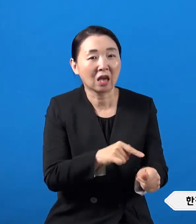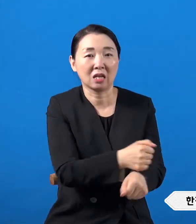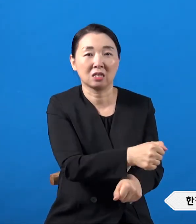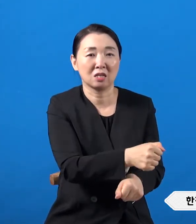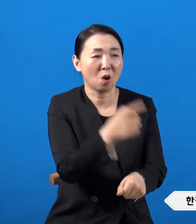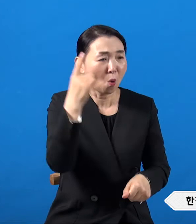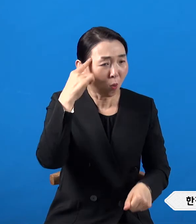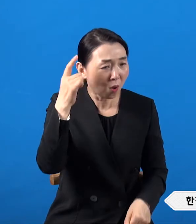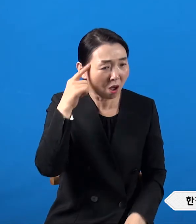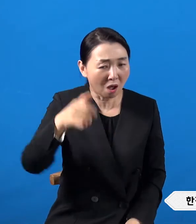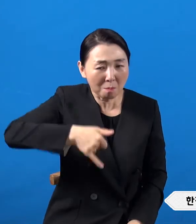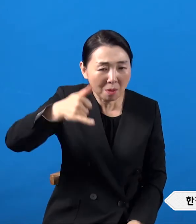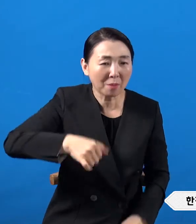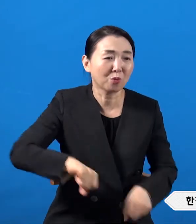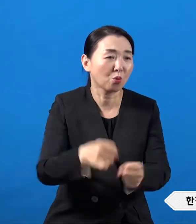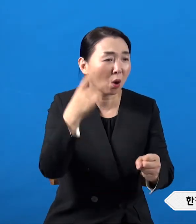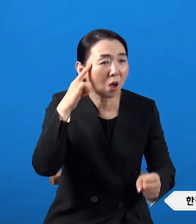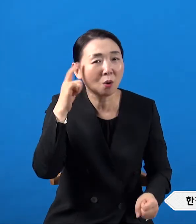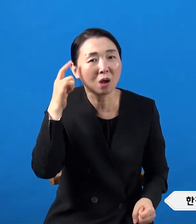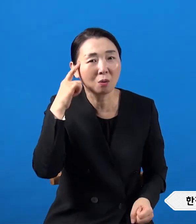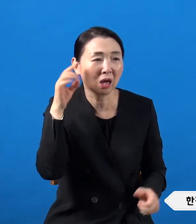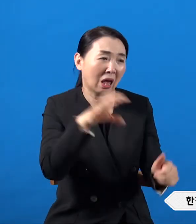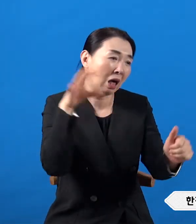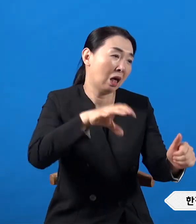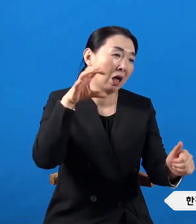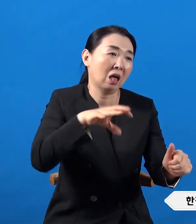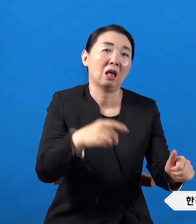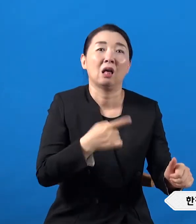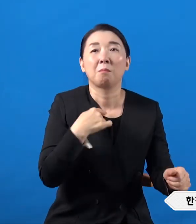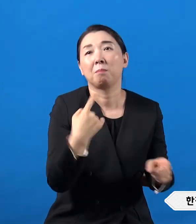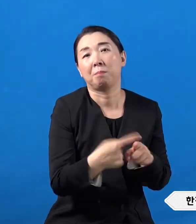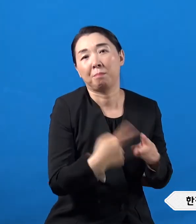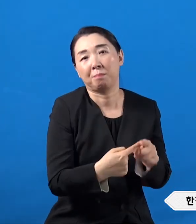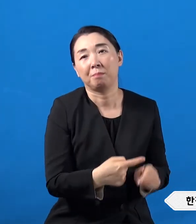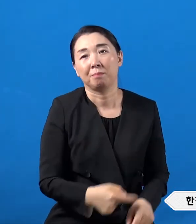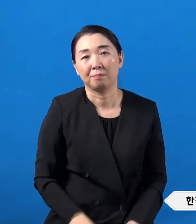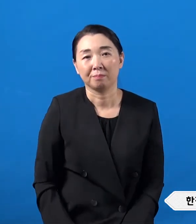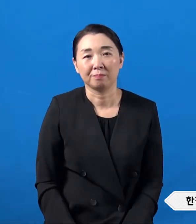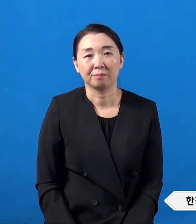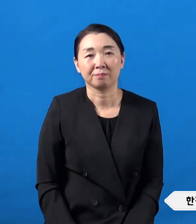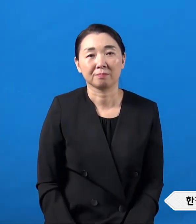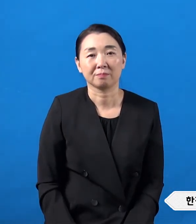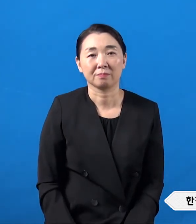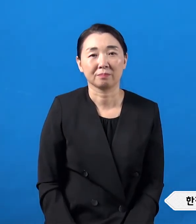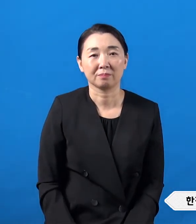자든지 왜 멀쩡한 밥솥을 고장을 내? 하고 욕설을 퍼부었습니다.